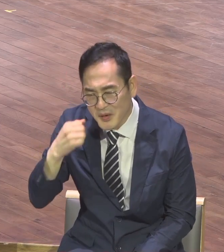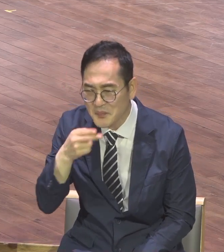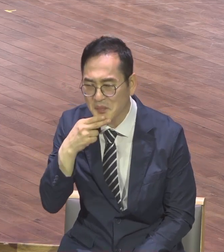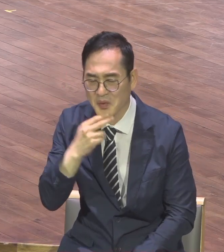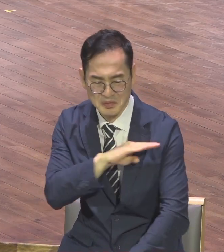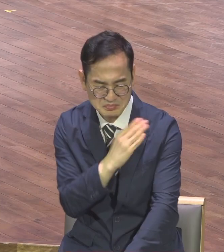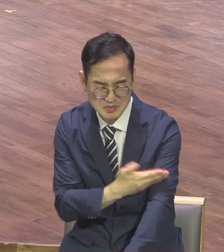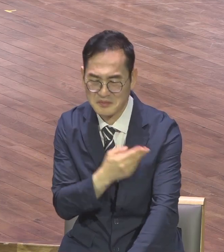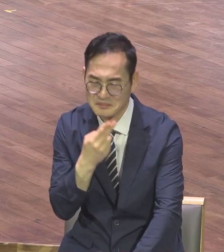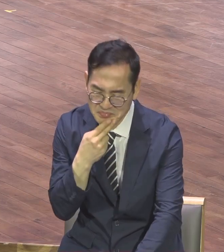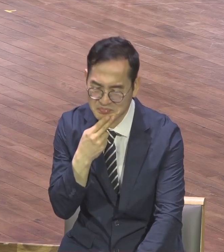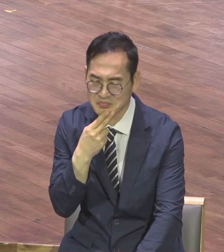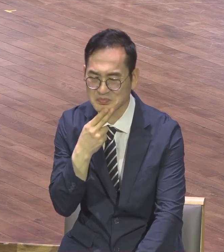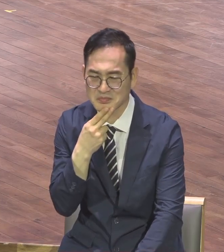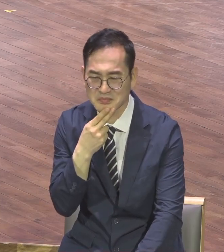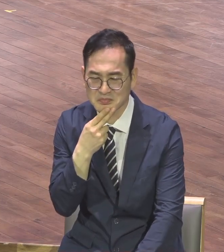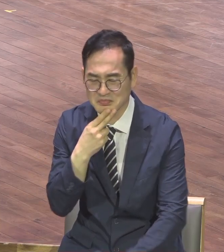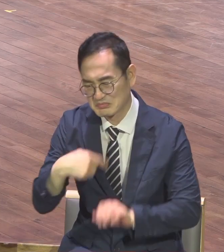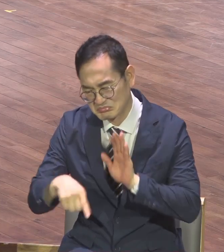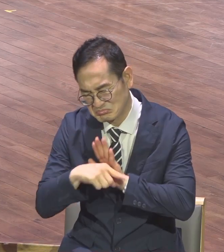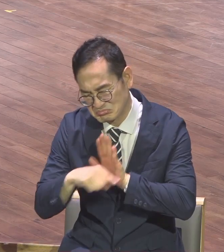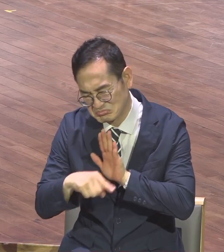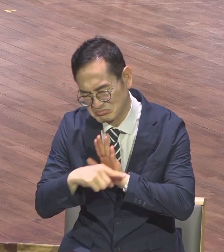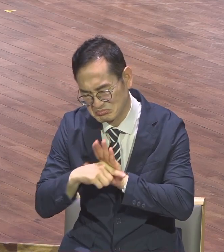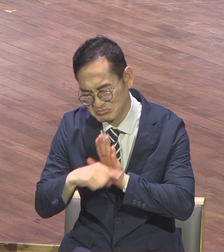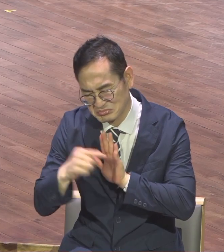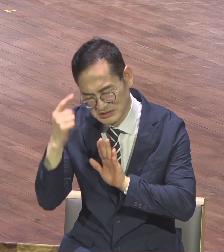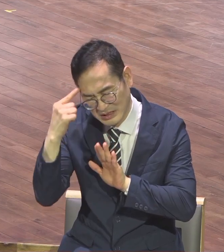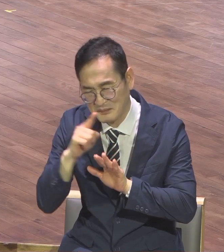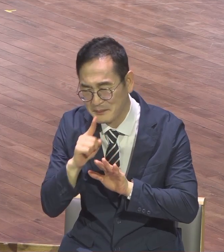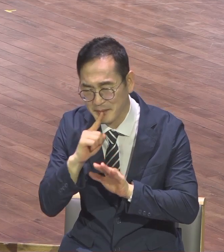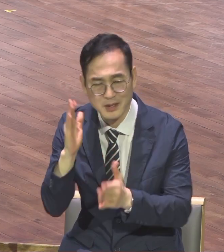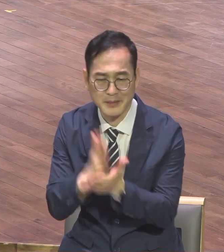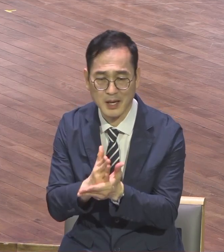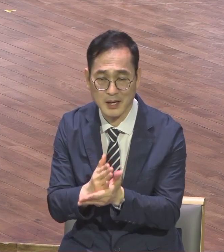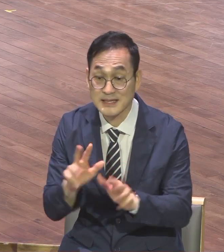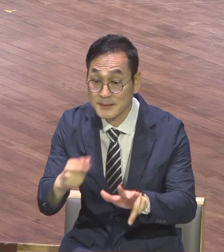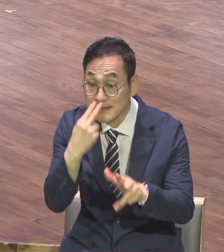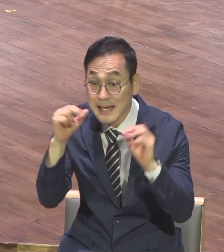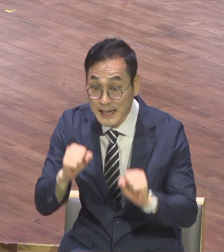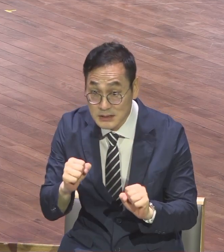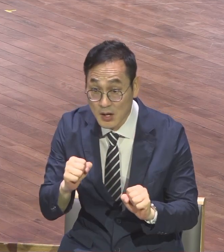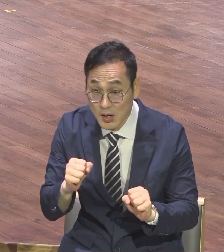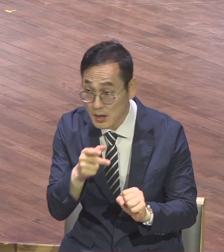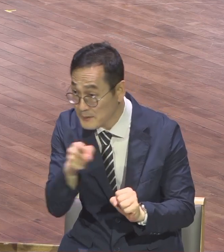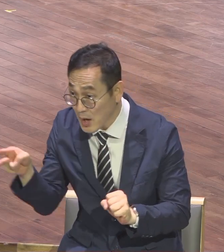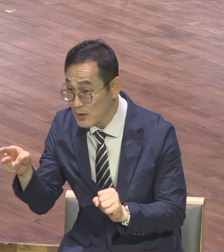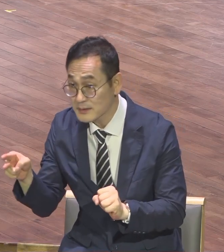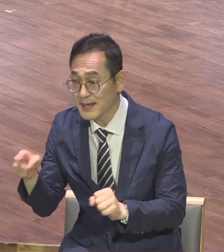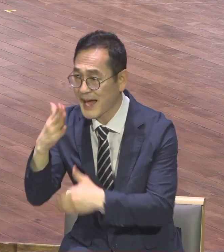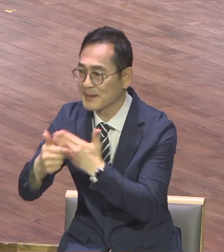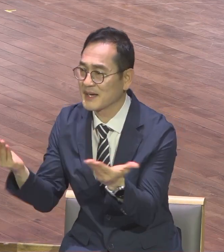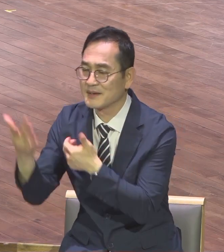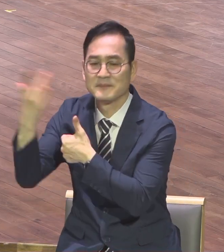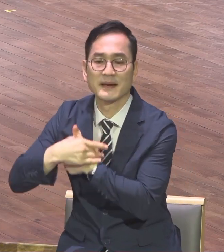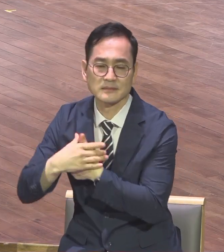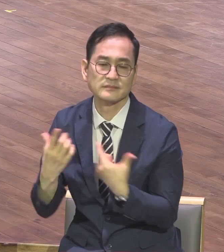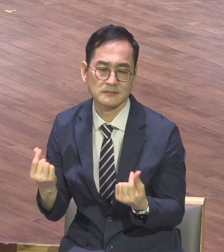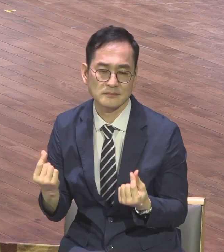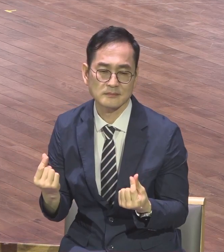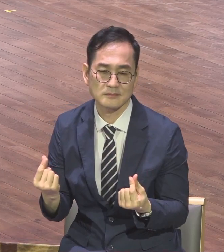없고 능력도 없고 그런 부정적인 말 하지 마세요. 살아있는 것이 사명이 있다는 증거예요. 사명 끝나면